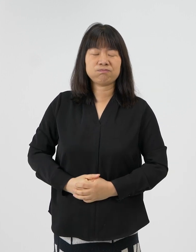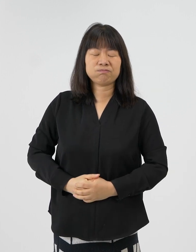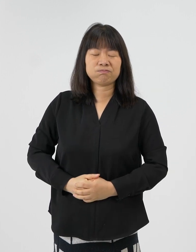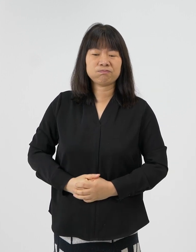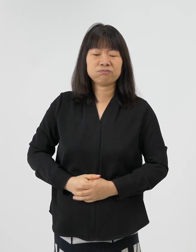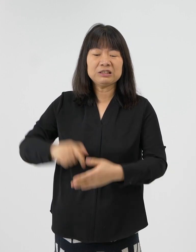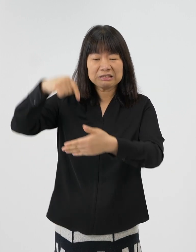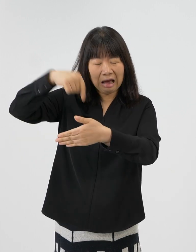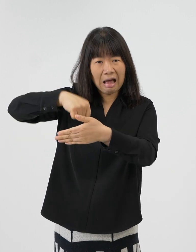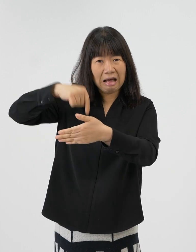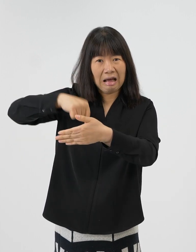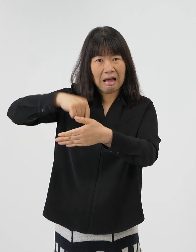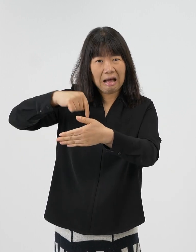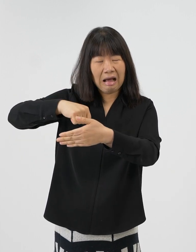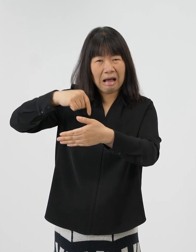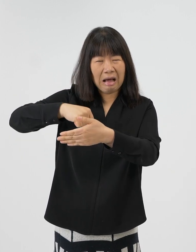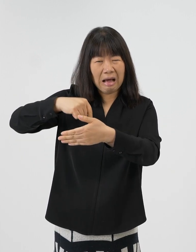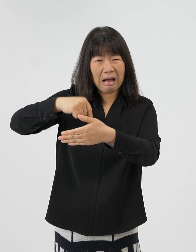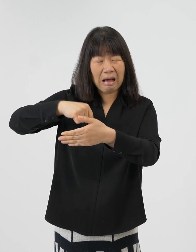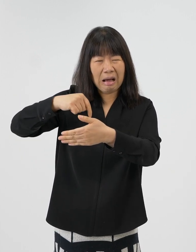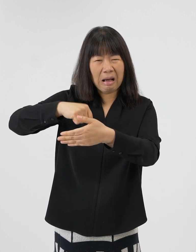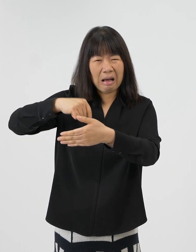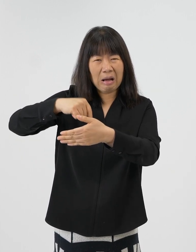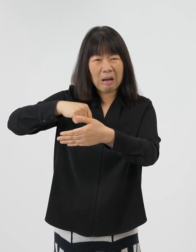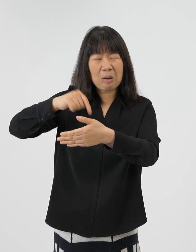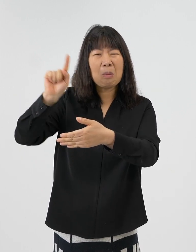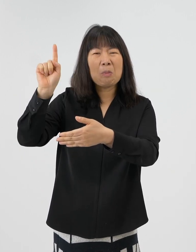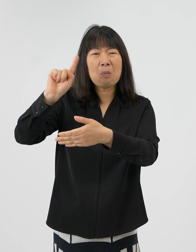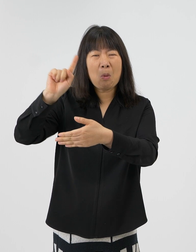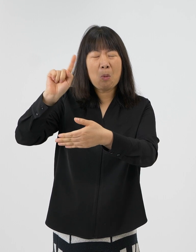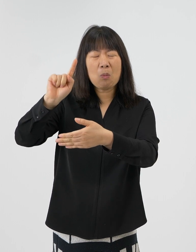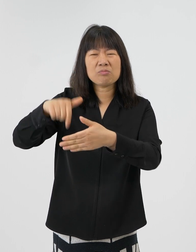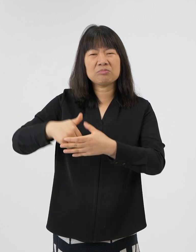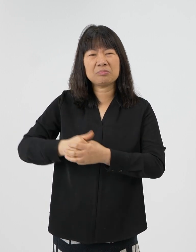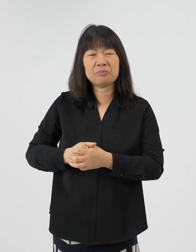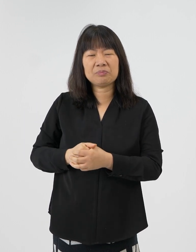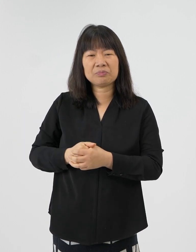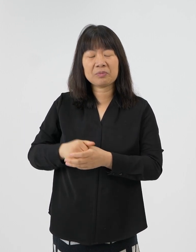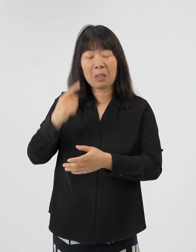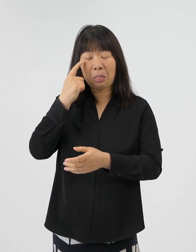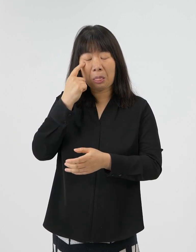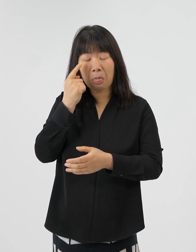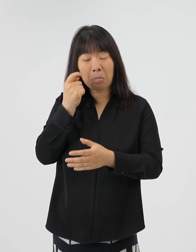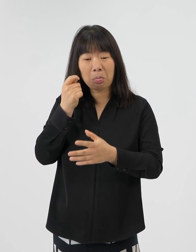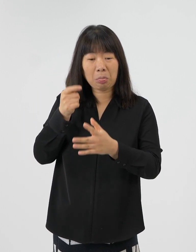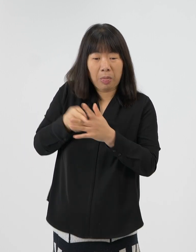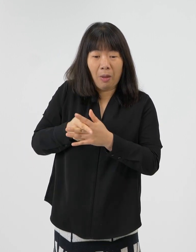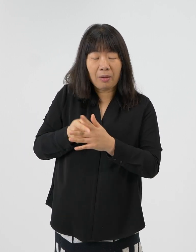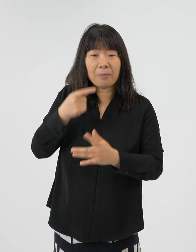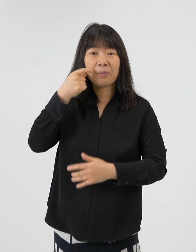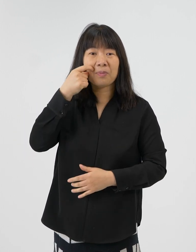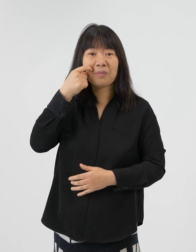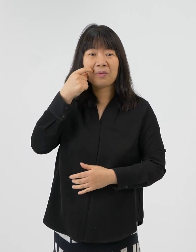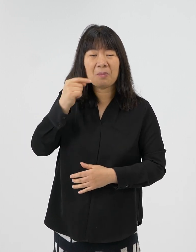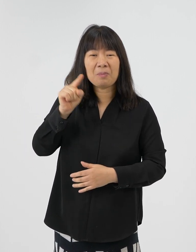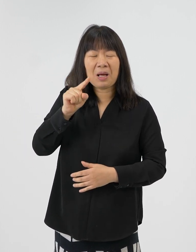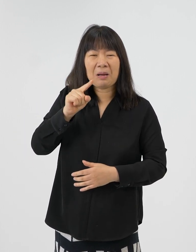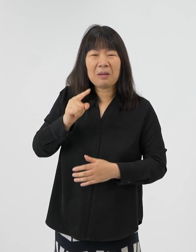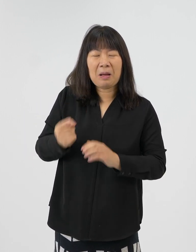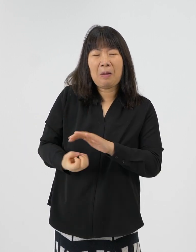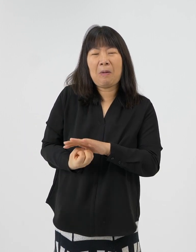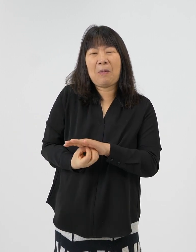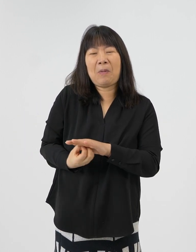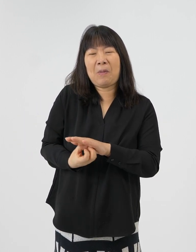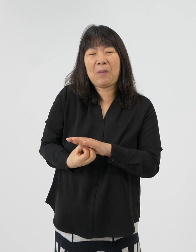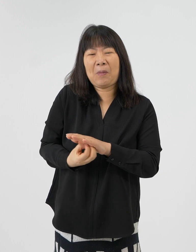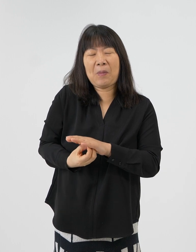사실 그 속에 어떤 자기도 눈치채지 못하는 탐욕이 감춰져